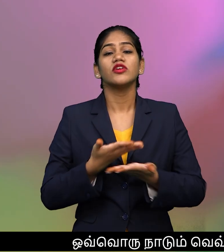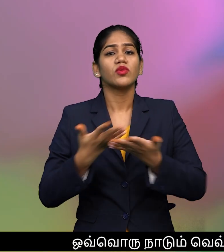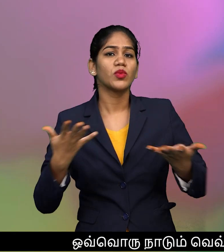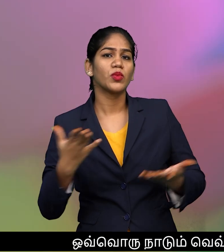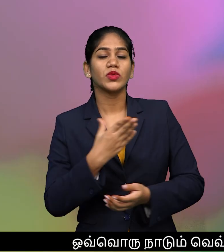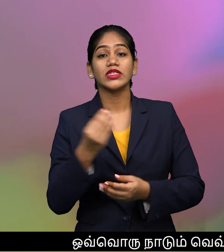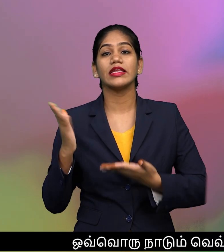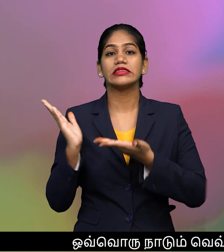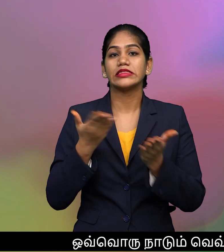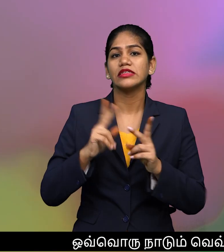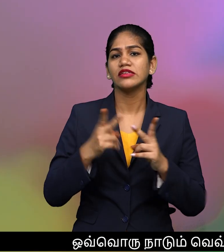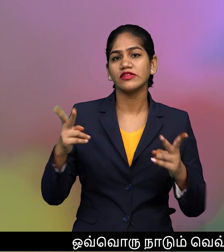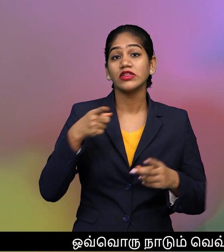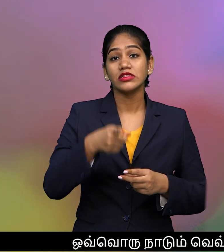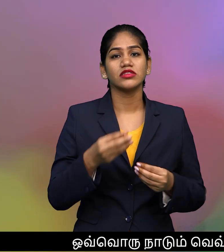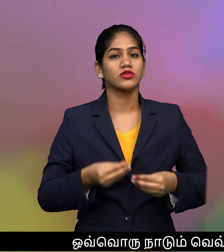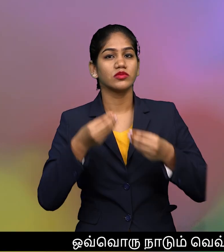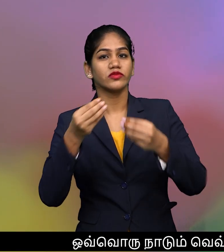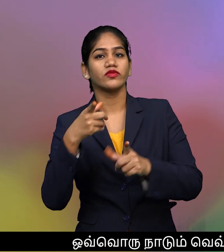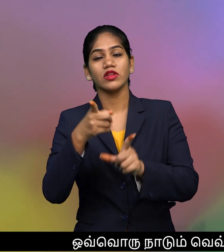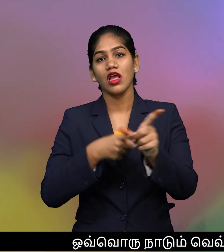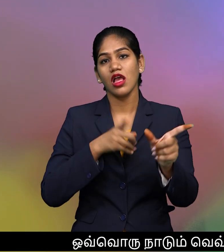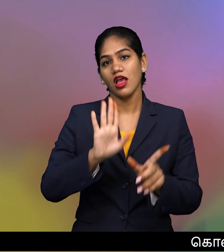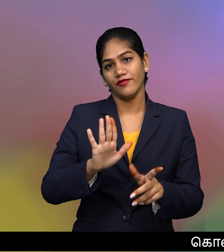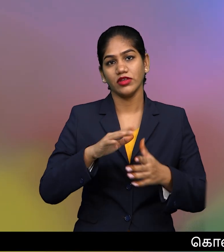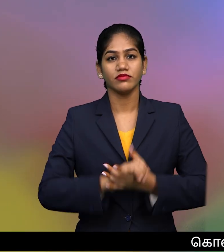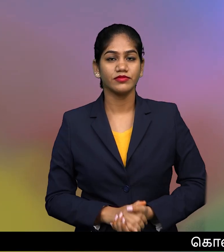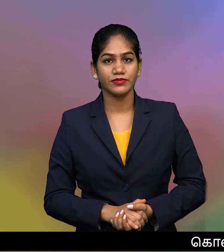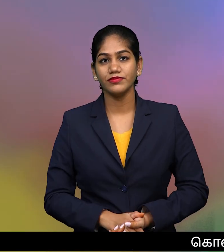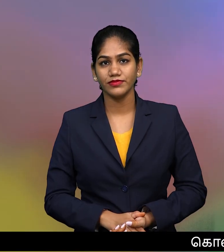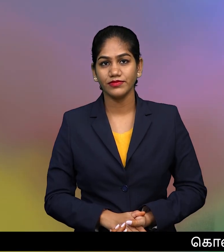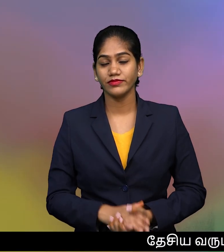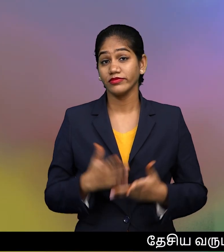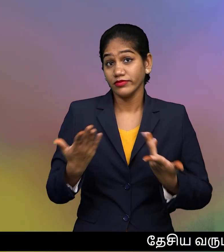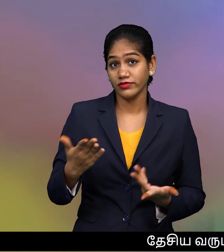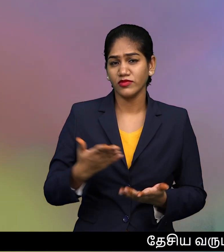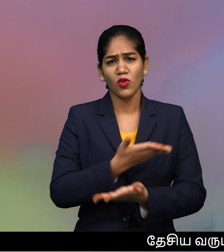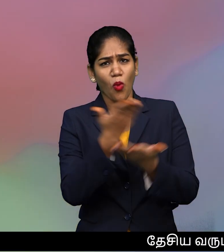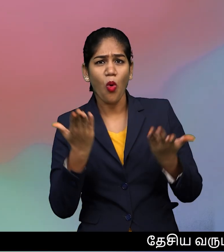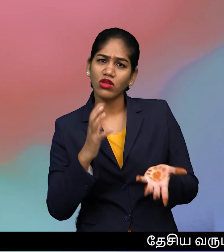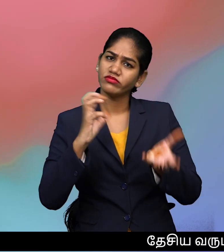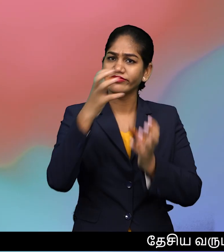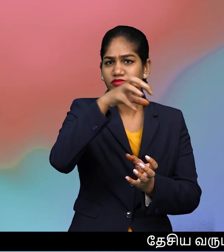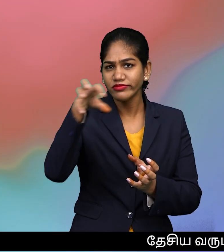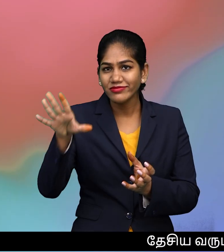ஒவ்வொரு நாடும் வெவ்வேறு மக்கள் தொகை விகிதத்தை கொண்டிருப்பதால் தேசிய வருமானத்தை